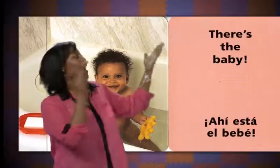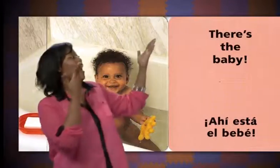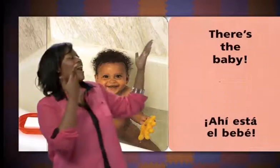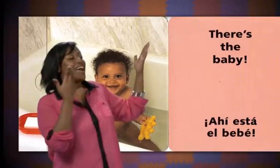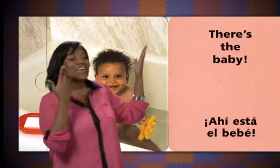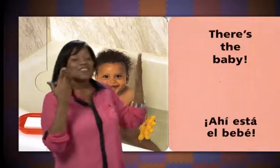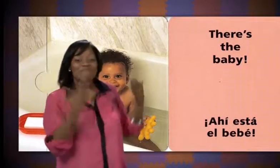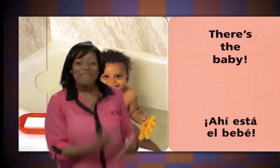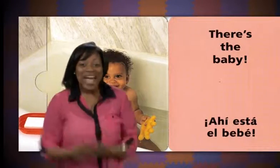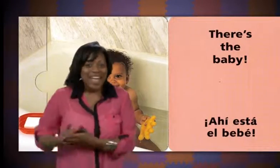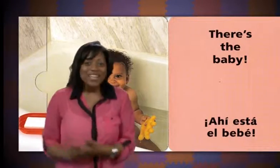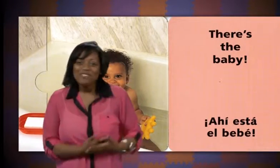Ahí está el bebé.